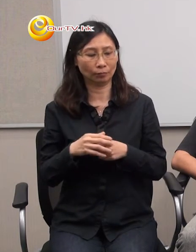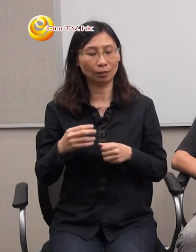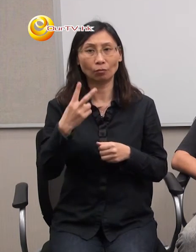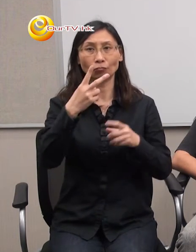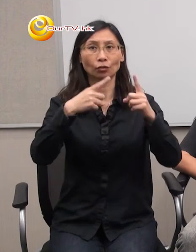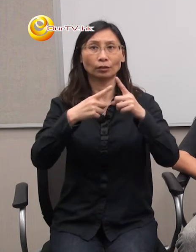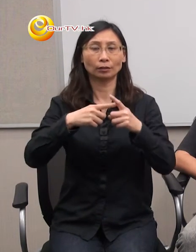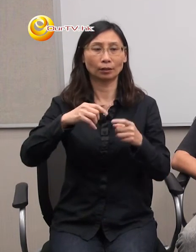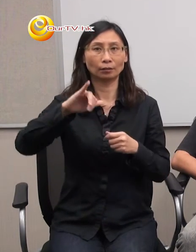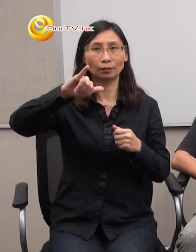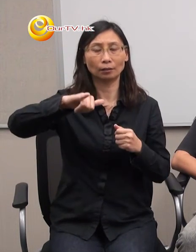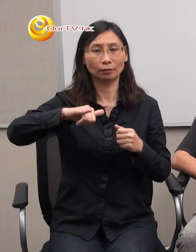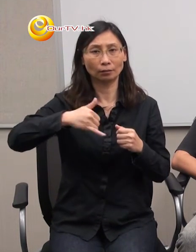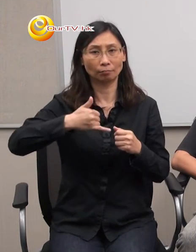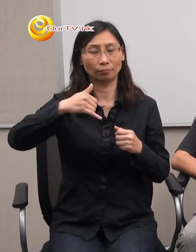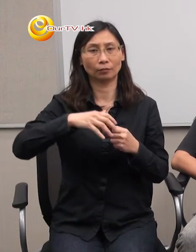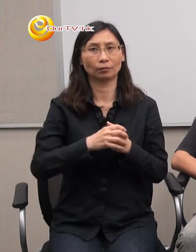到嘅時候，